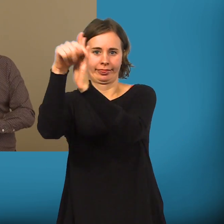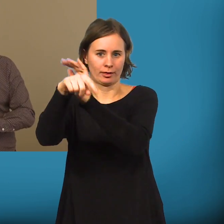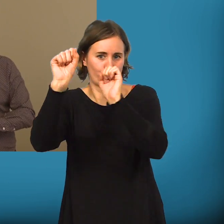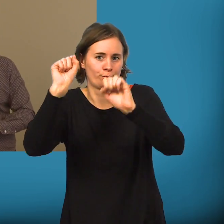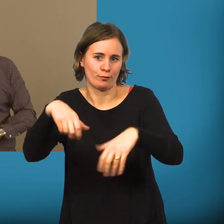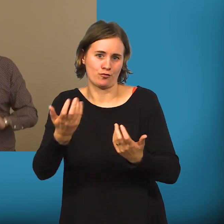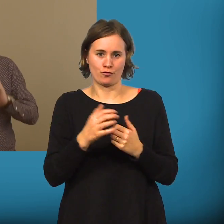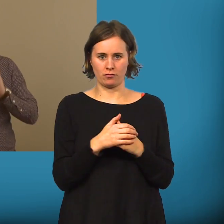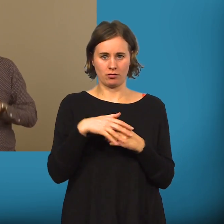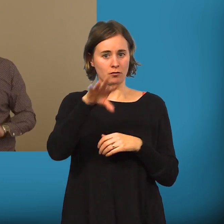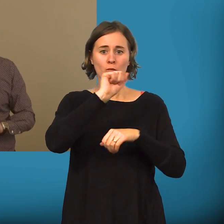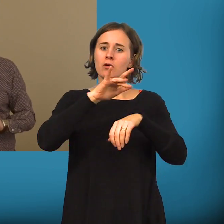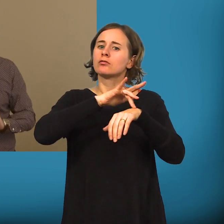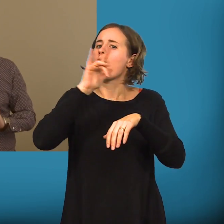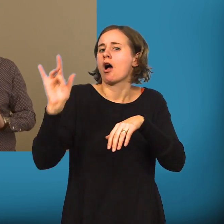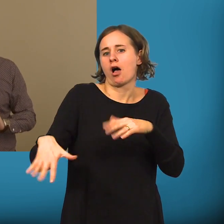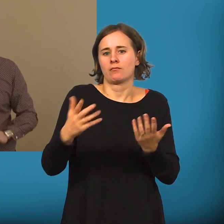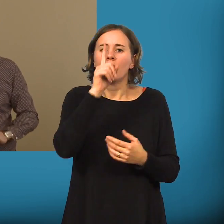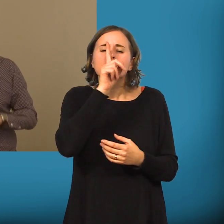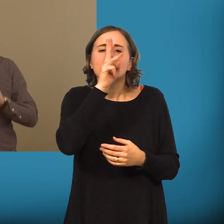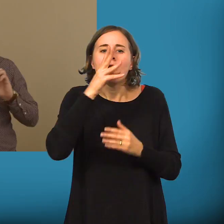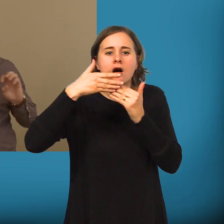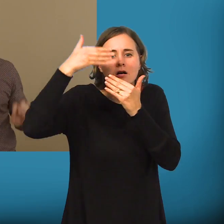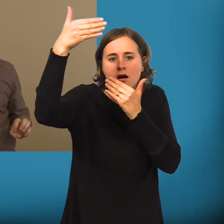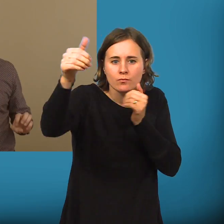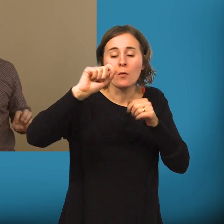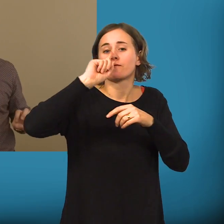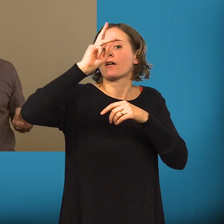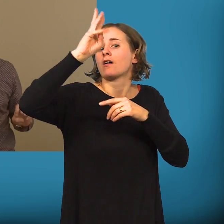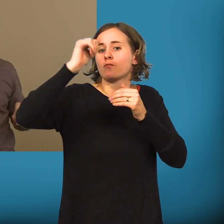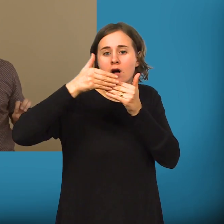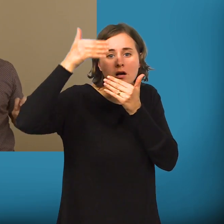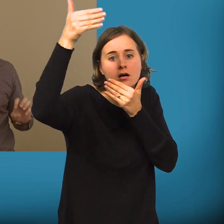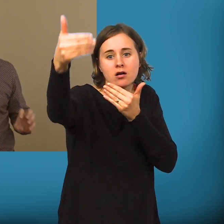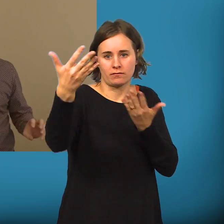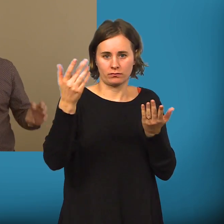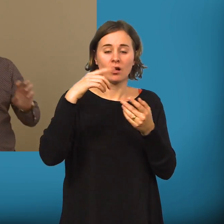Kokią aš informaciją turiu, kokia informacija yra mano, ar ta informacija gali kažkas tai